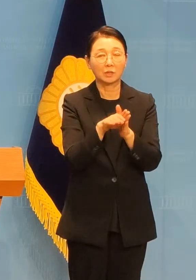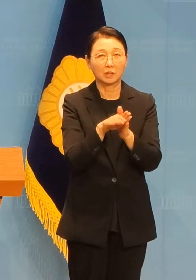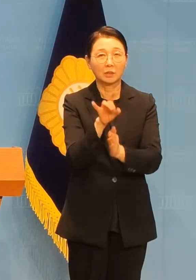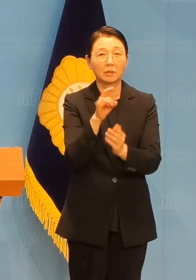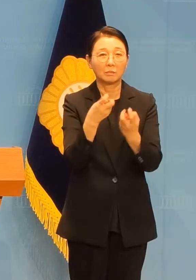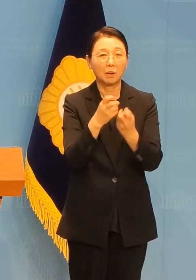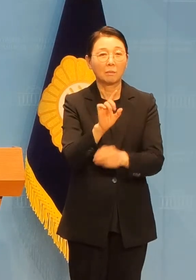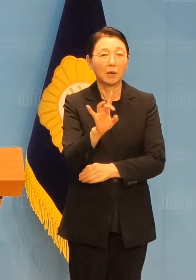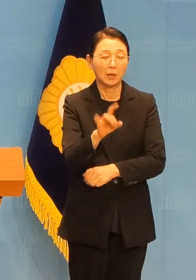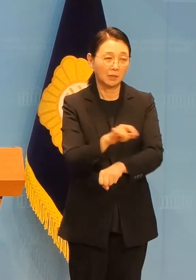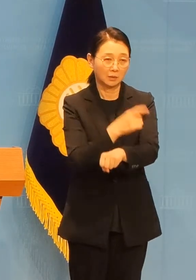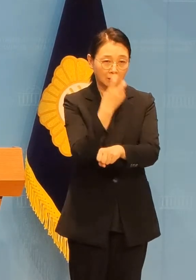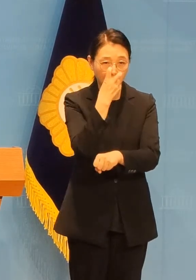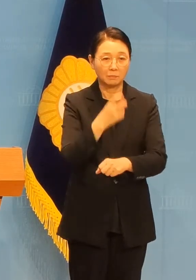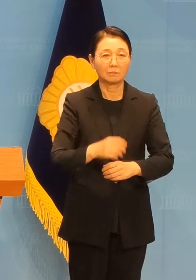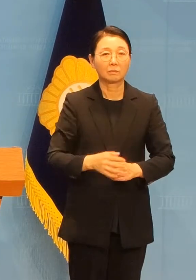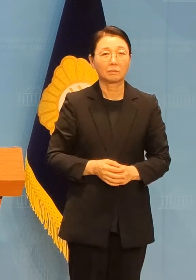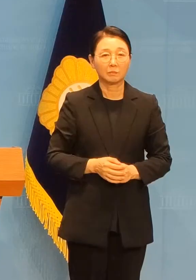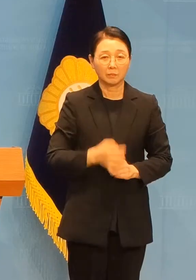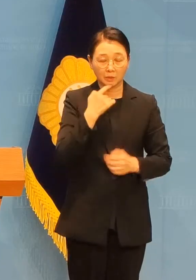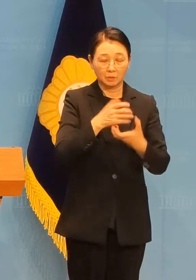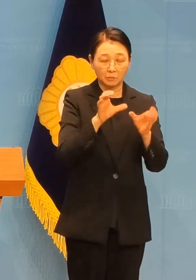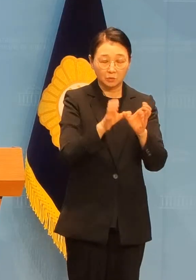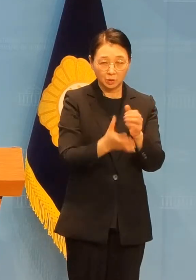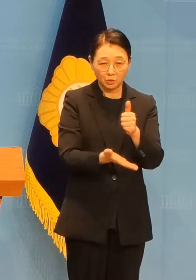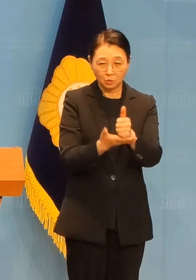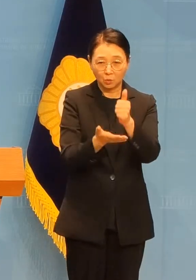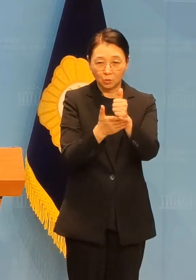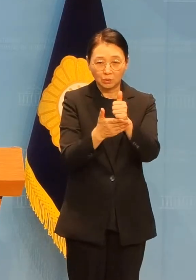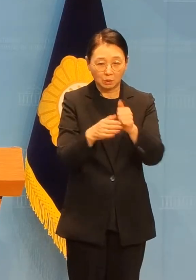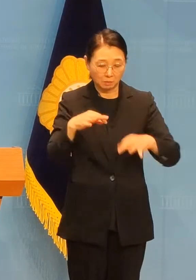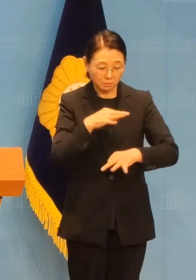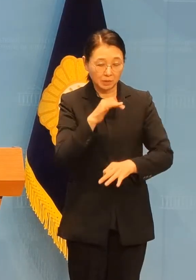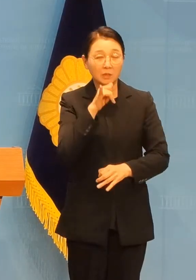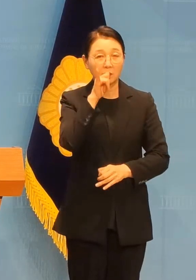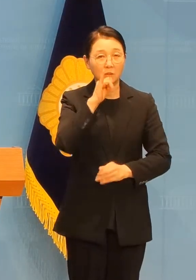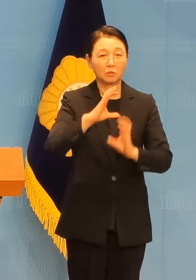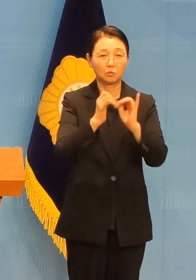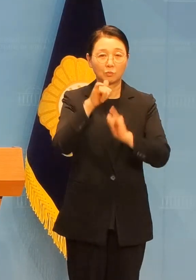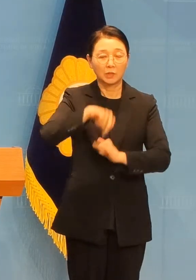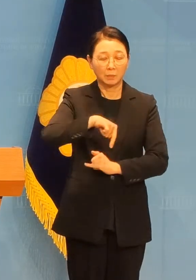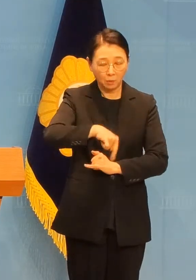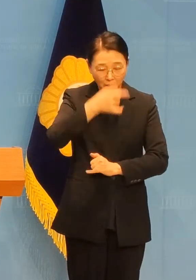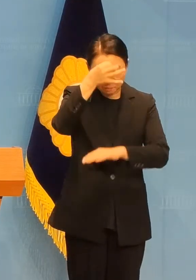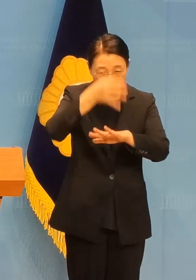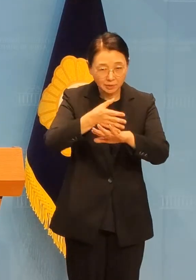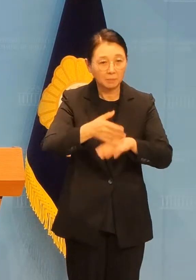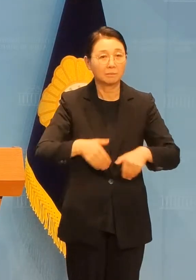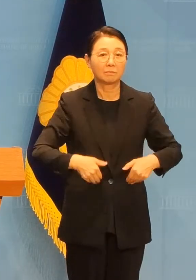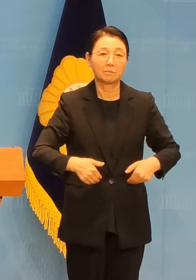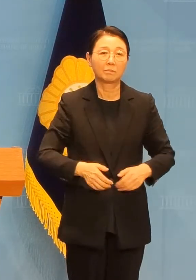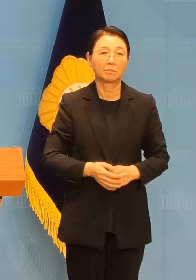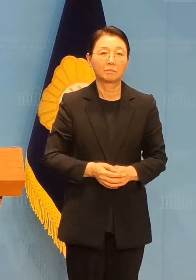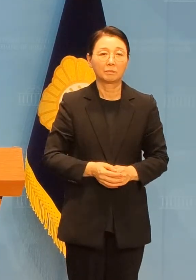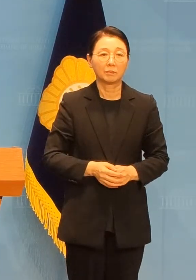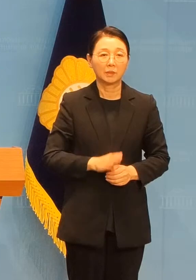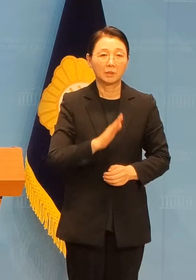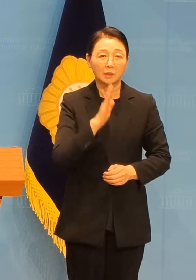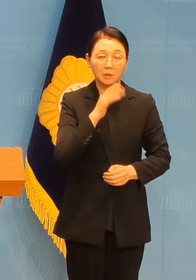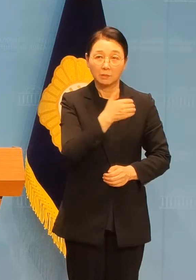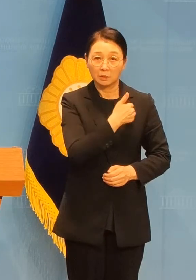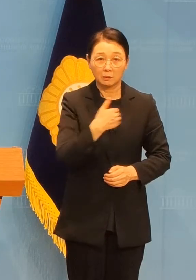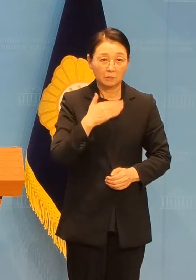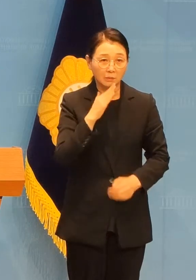답입니다. 민주당은 공천 비리에 대해 국민 앞에 석고대지하십시오. 진정으로